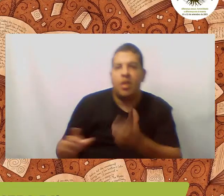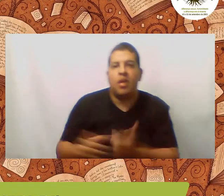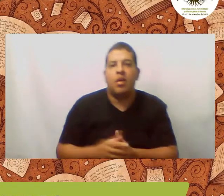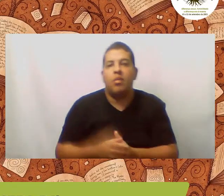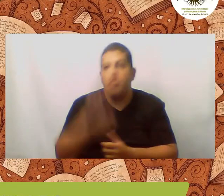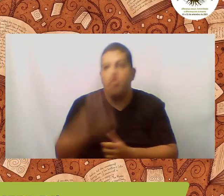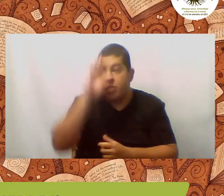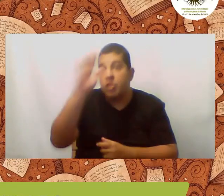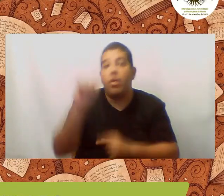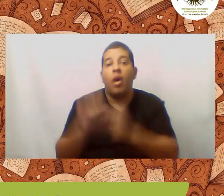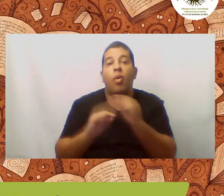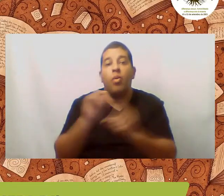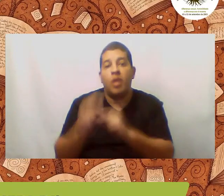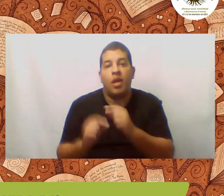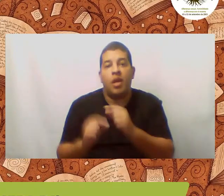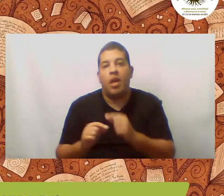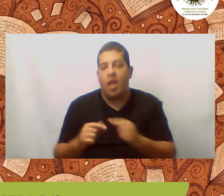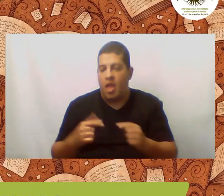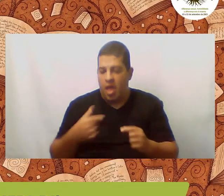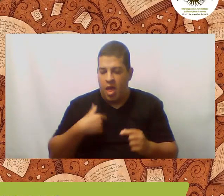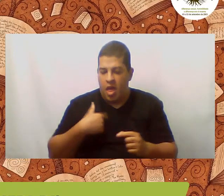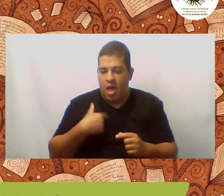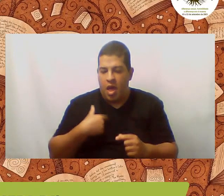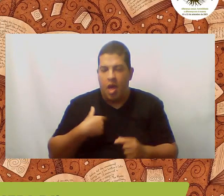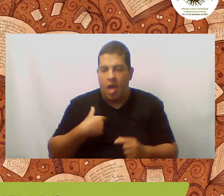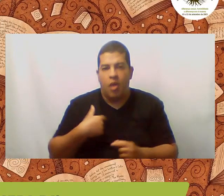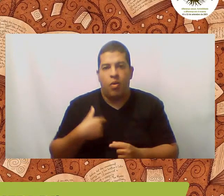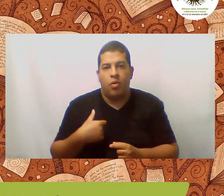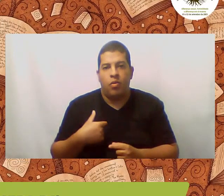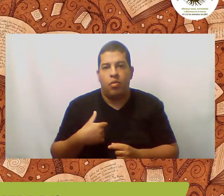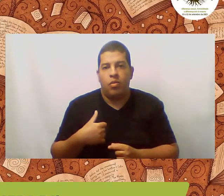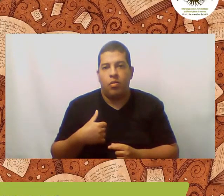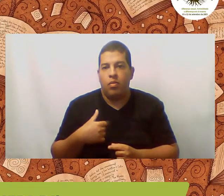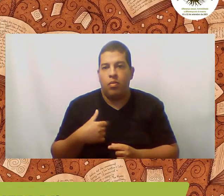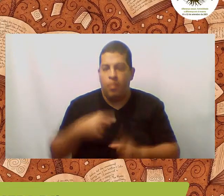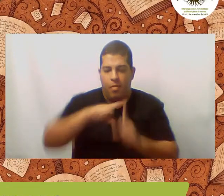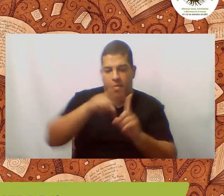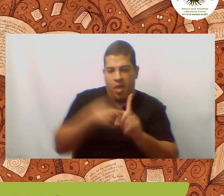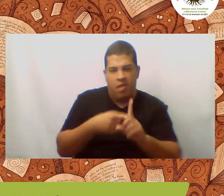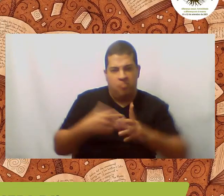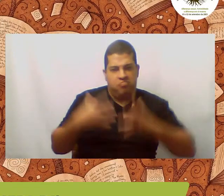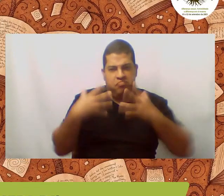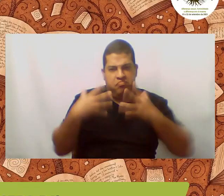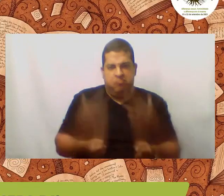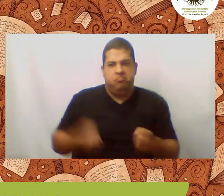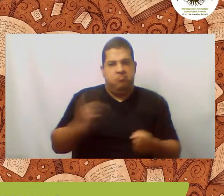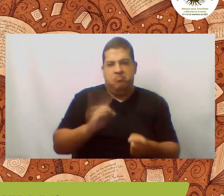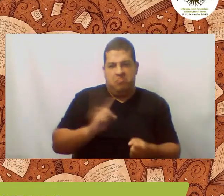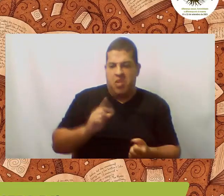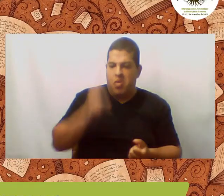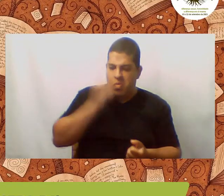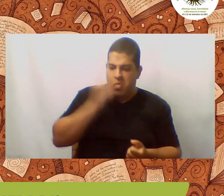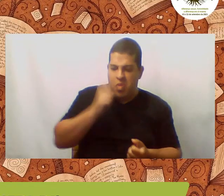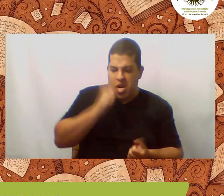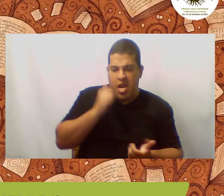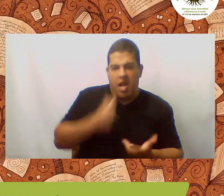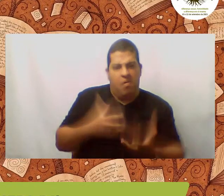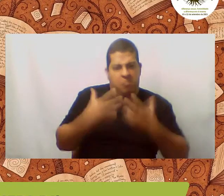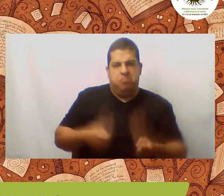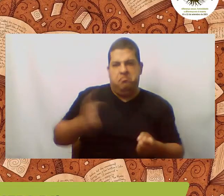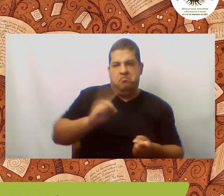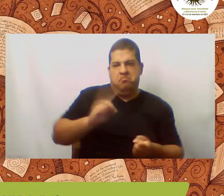a assumir-se como mãe, como mulher-mãe e esposa,